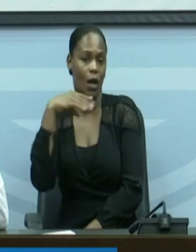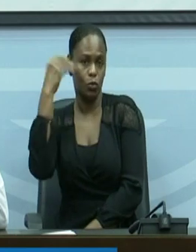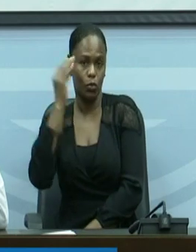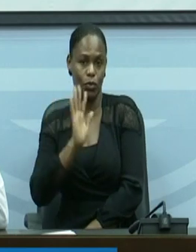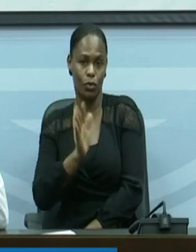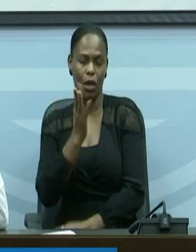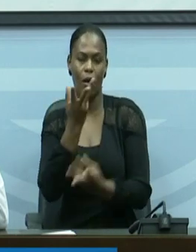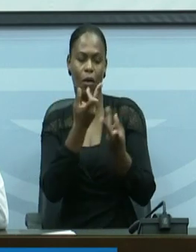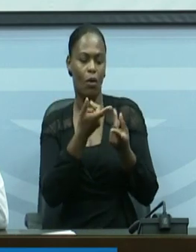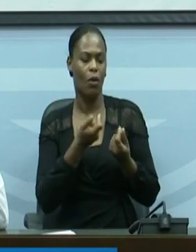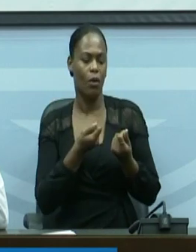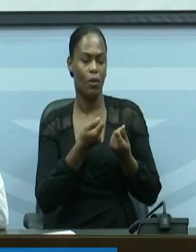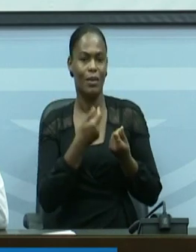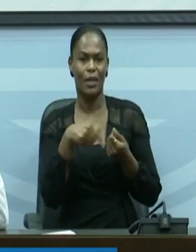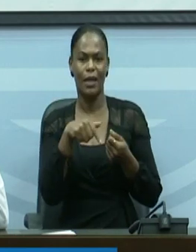já contamos com